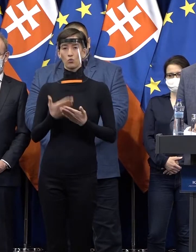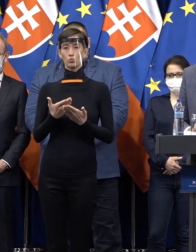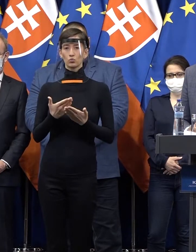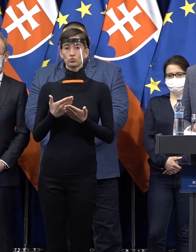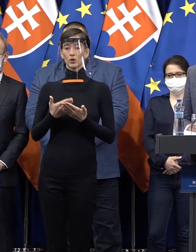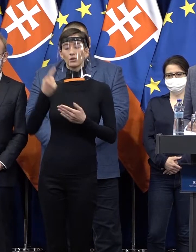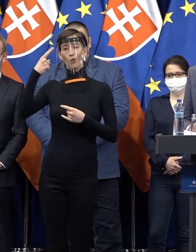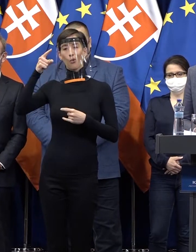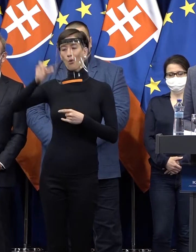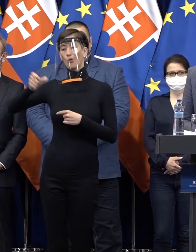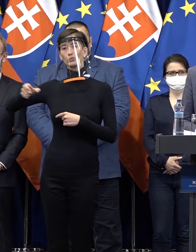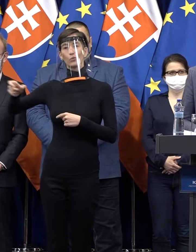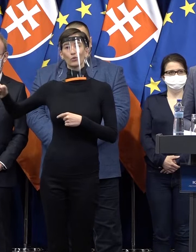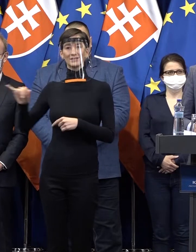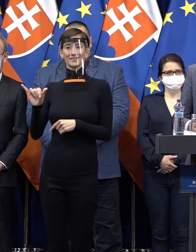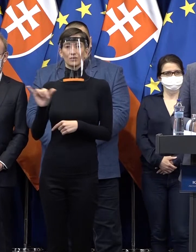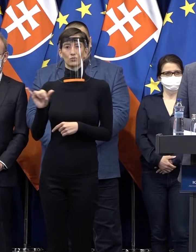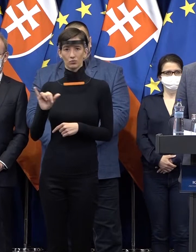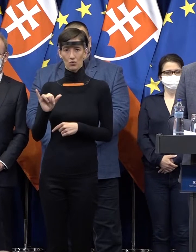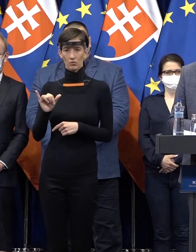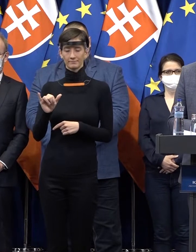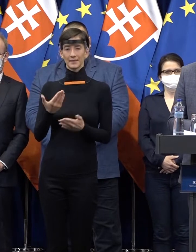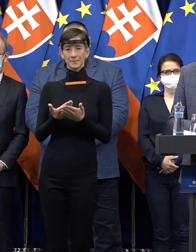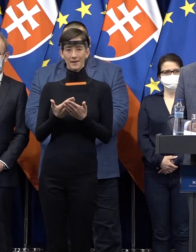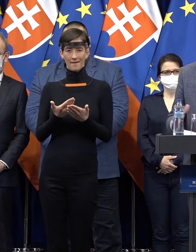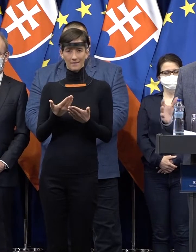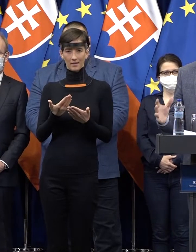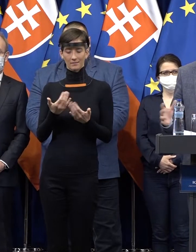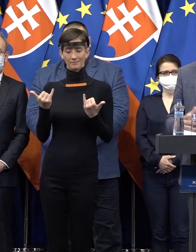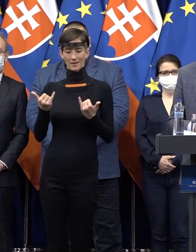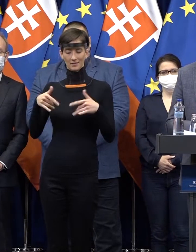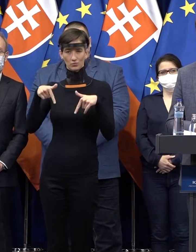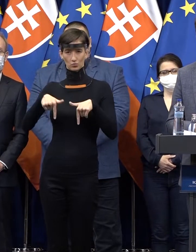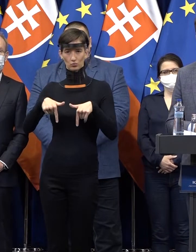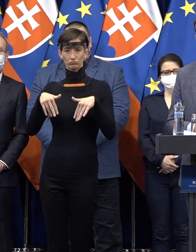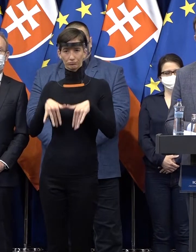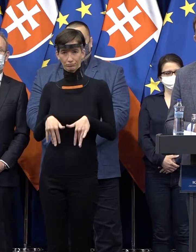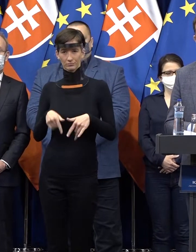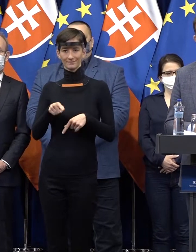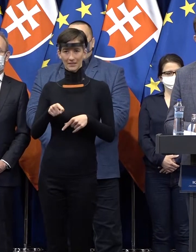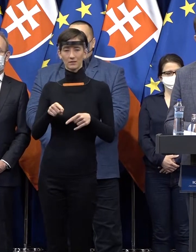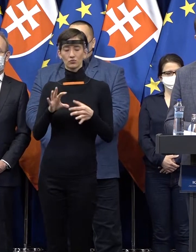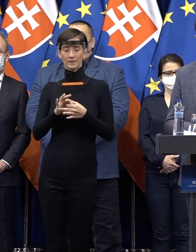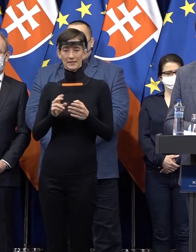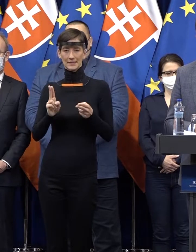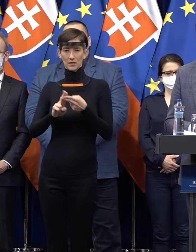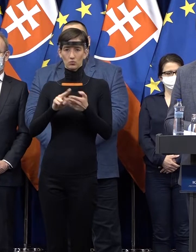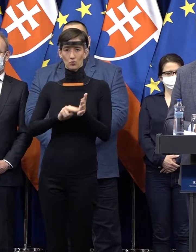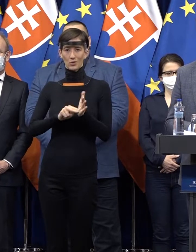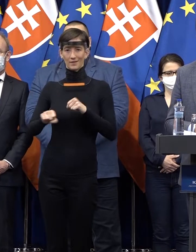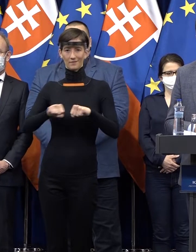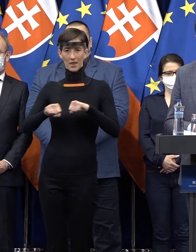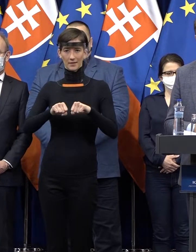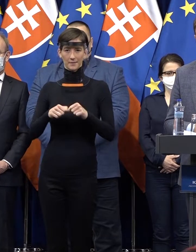epidemiológie alebo infektológie. A tým pádom sa stretli títo ľudia dnes priamo na úrade vlády.